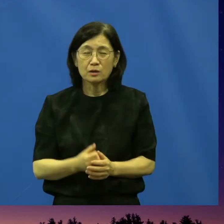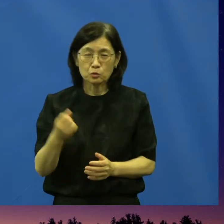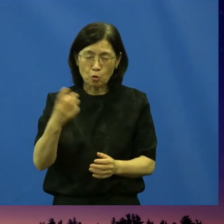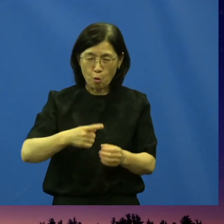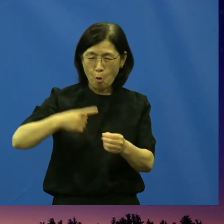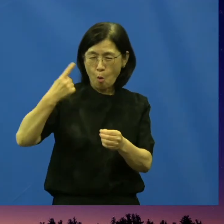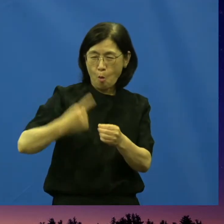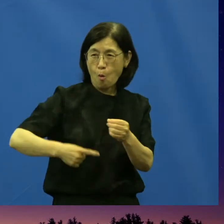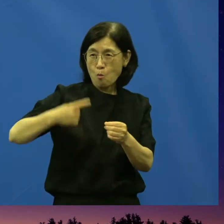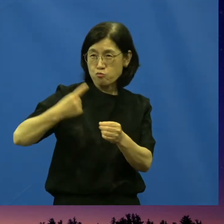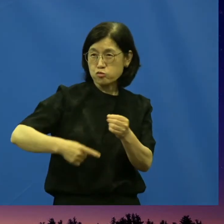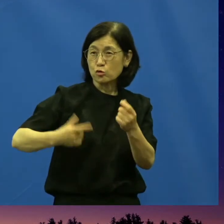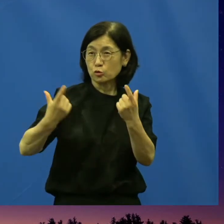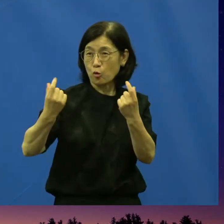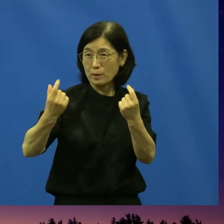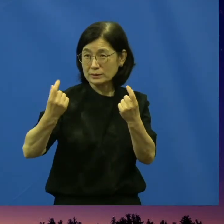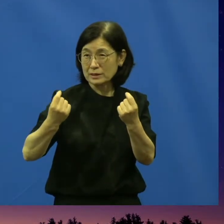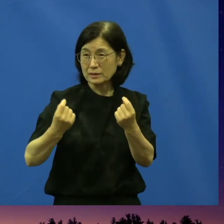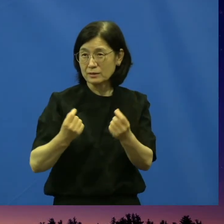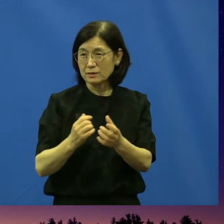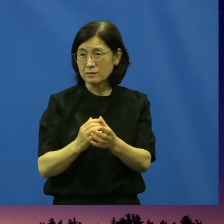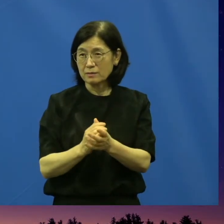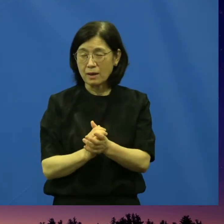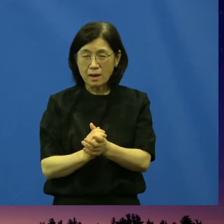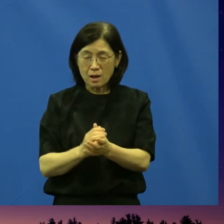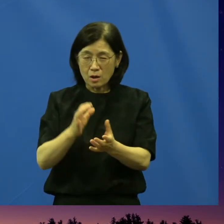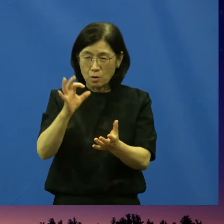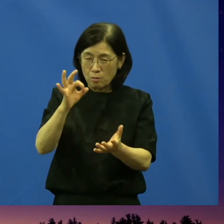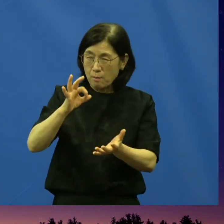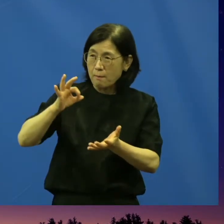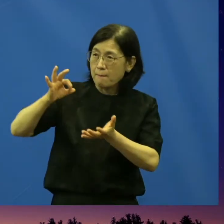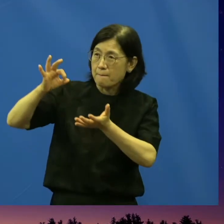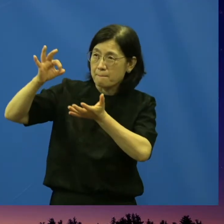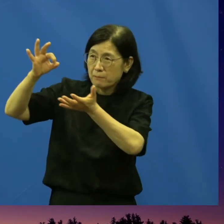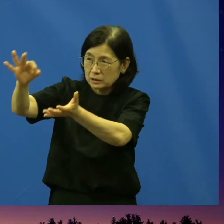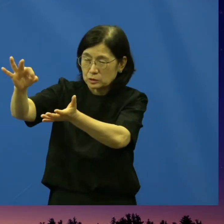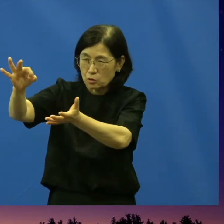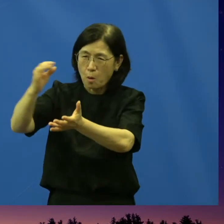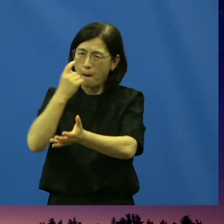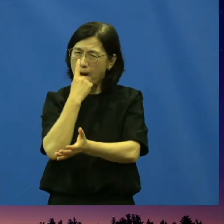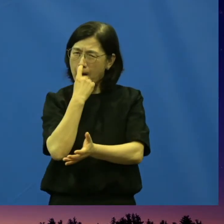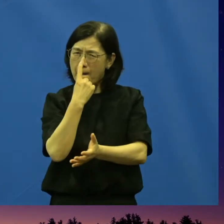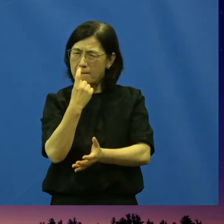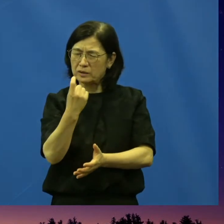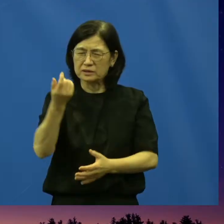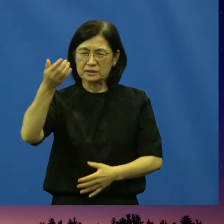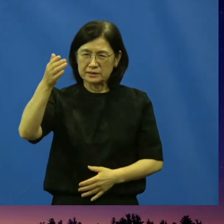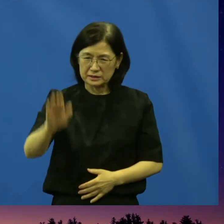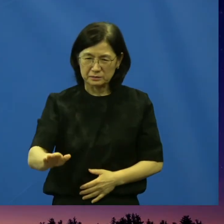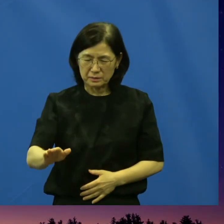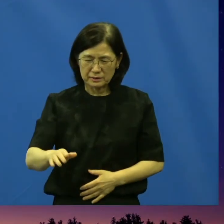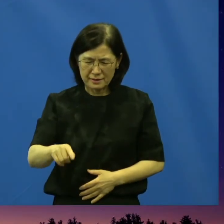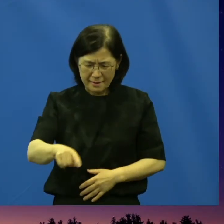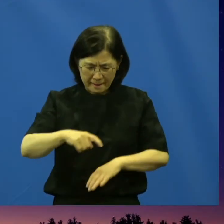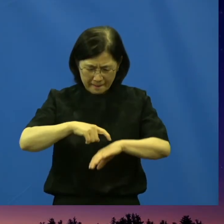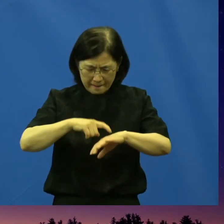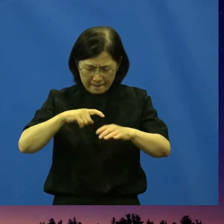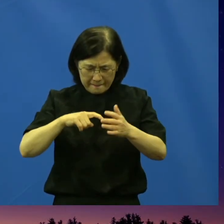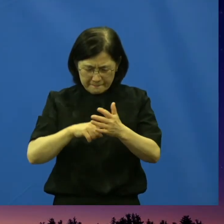그냥 엄청난 기부를 하고 이런데, 겉으로는 굉장히 멋있는 행위인데 사실은 내면에 있는